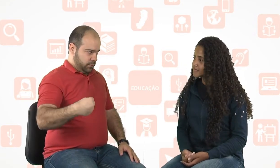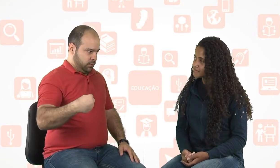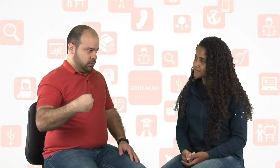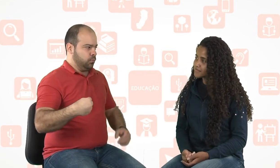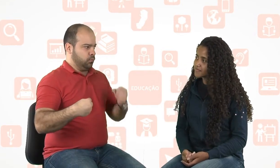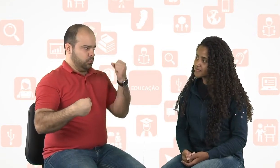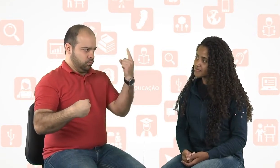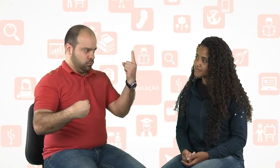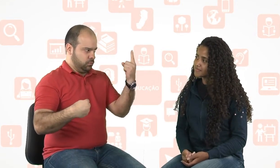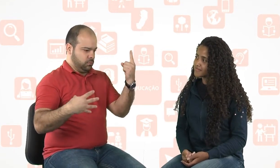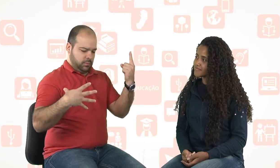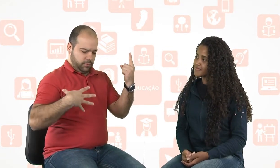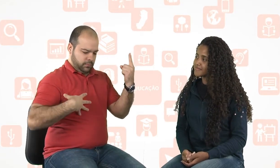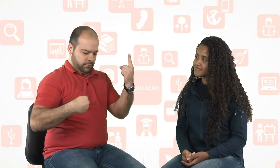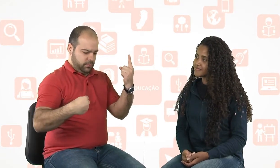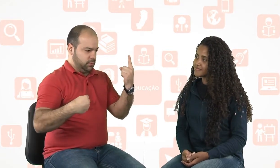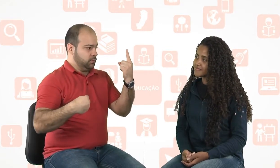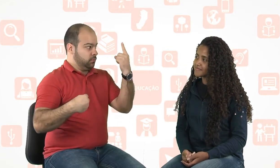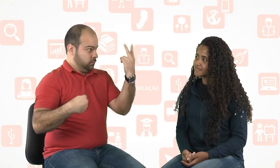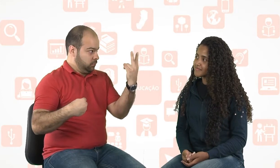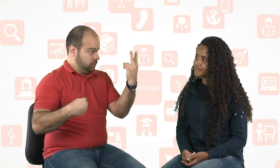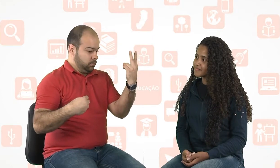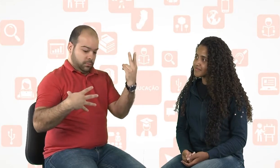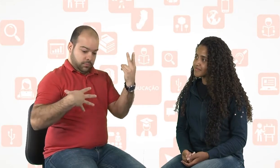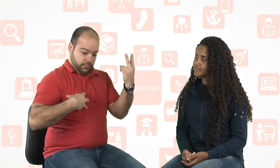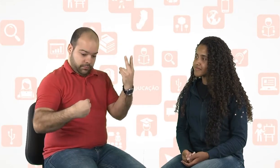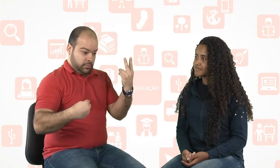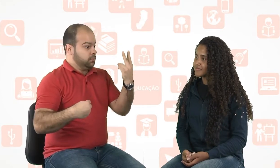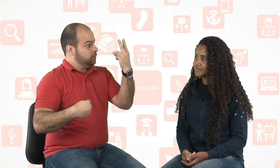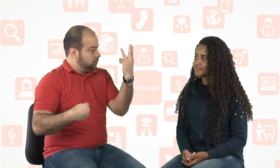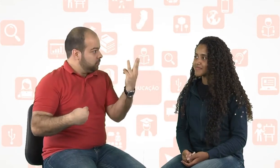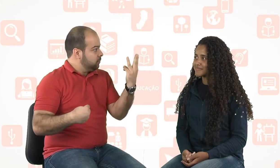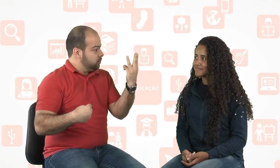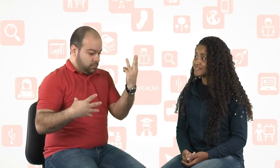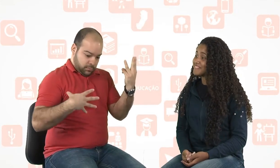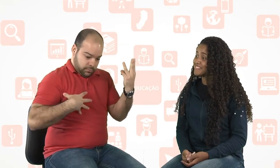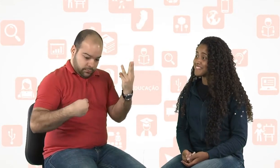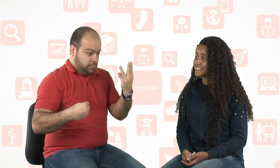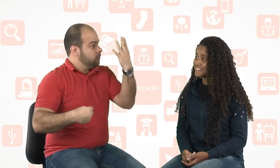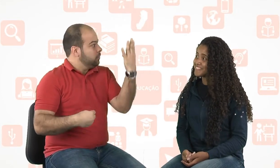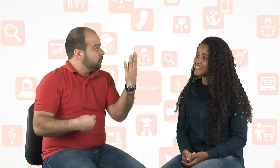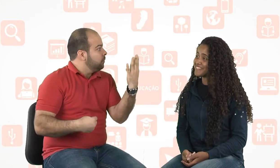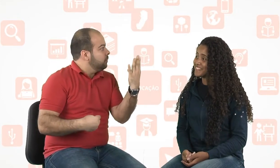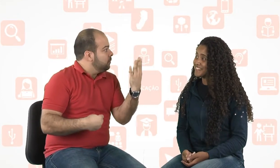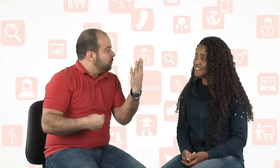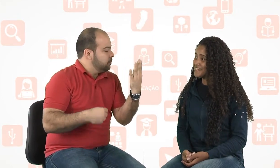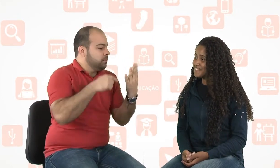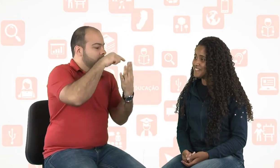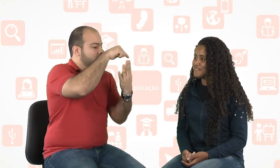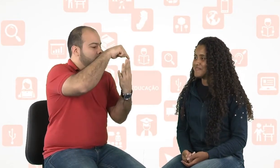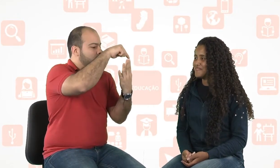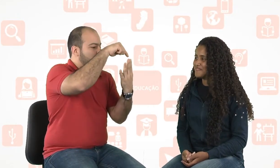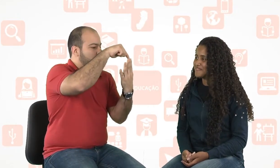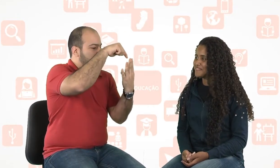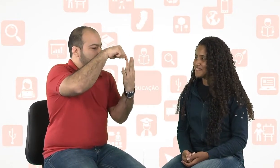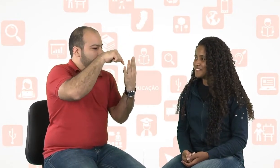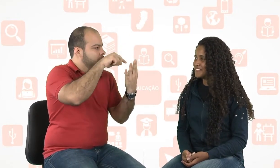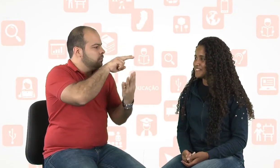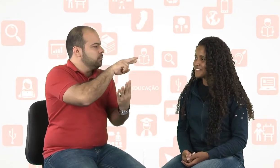Mãe tem um filho. Tem dois filhos. Três filhos. Quatro filhos. Um, dois, três, quatro.